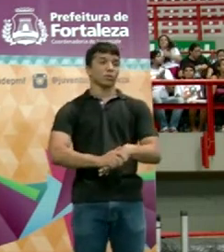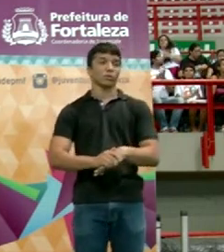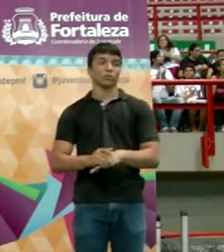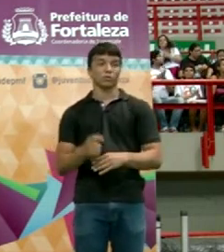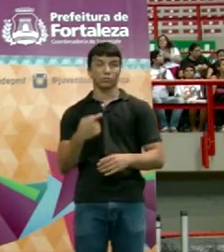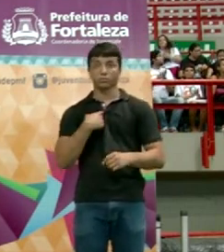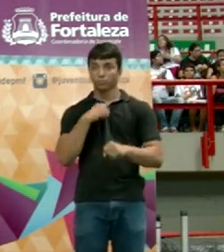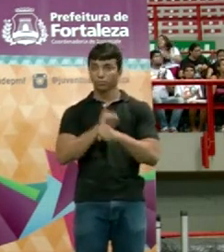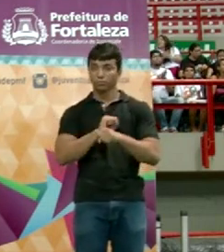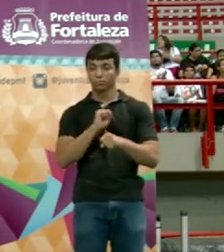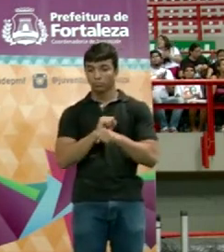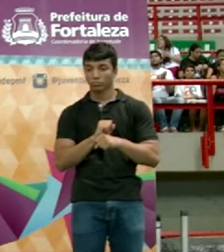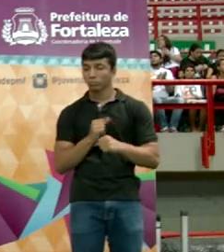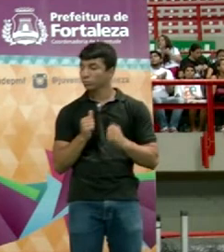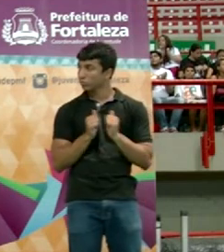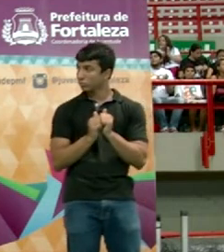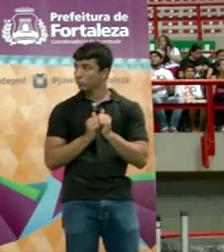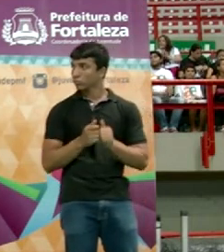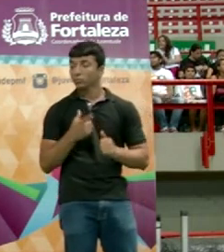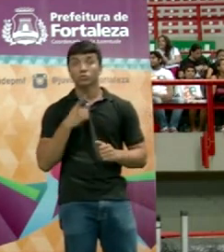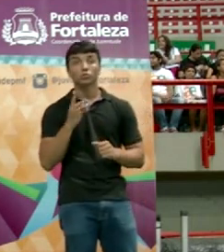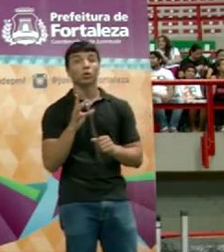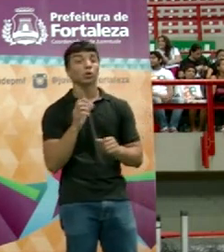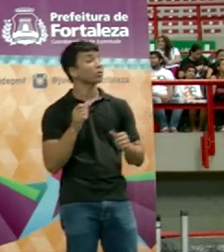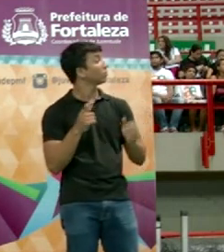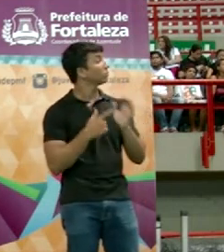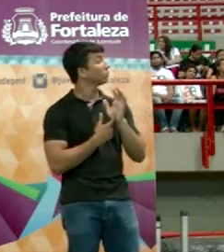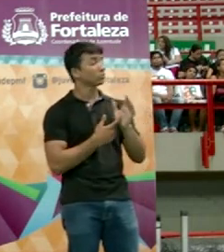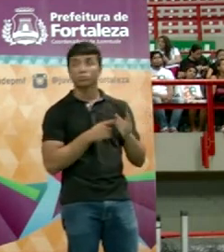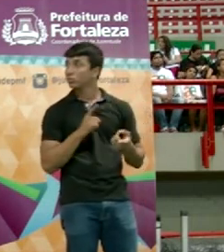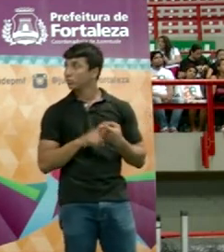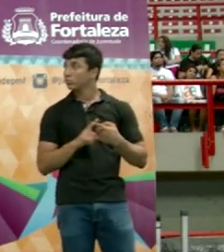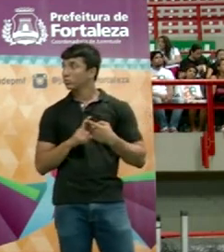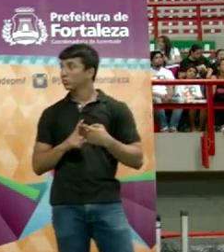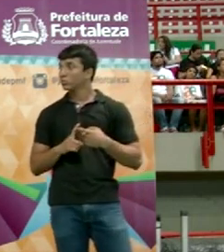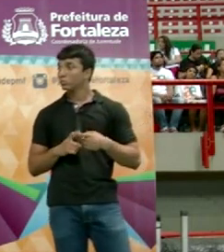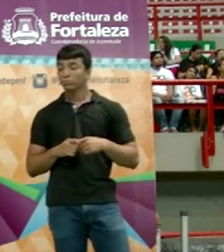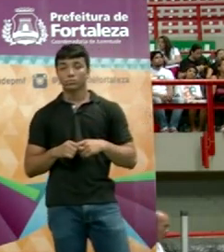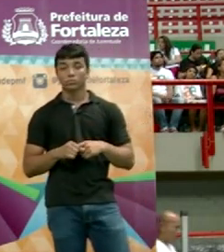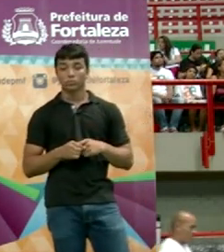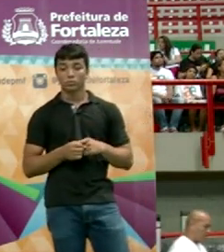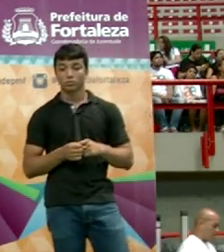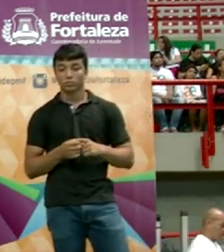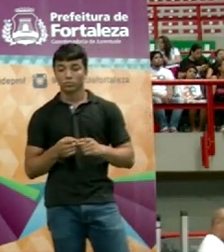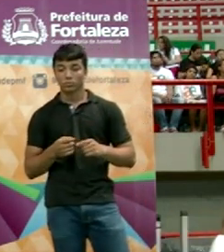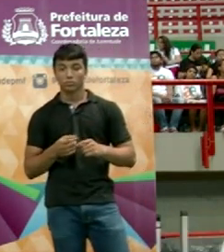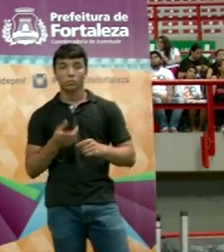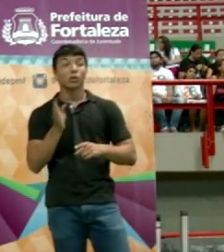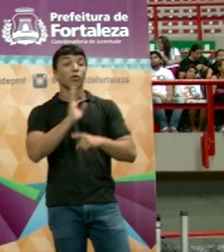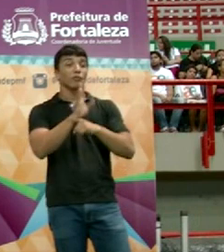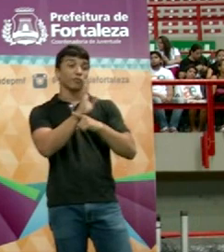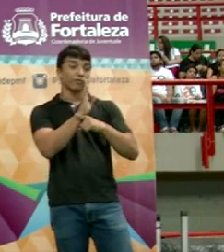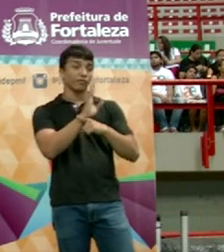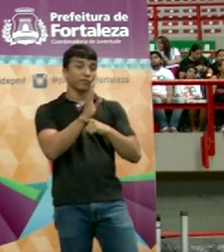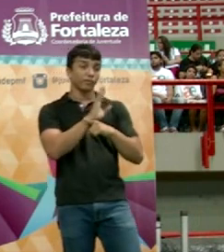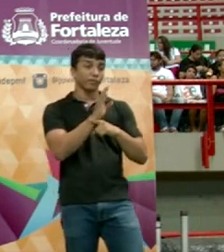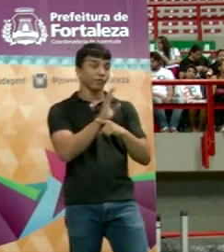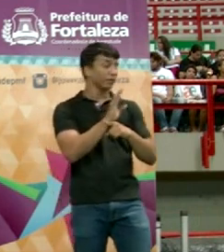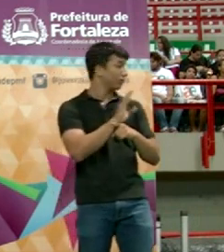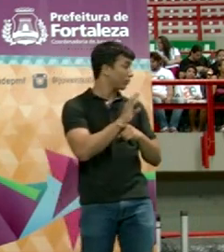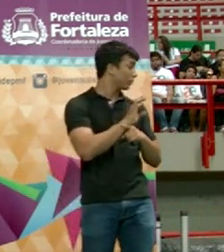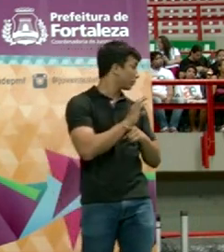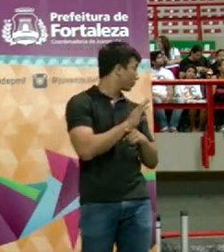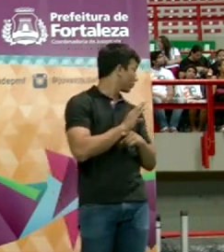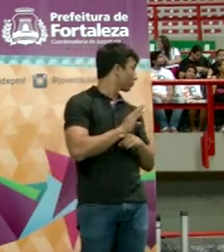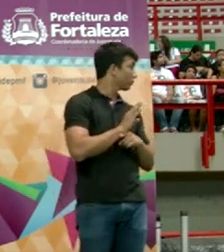E eu estarei sempre aqui com vocês. Eu queria só colocar, vai tomar aqui um pouquinho da aula do Miquiles, mas eu queria colocar esse vídeo. Prestem